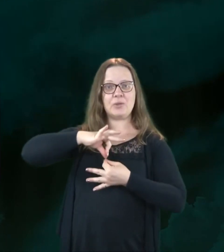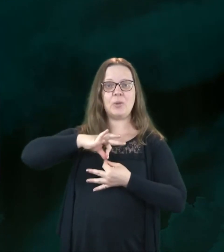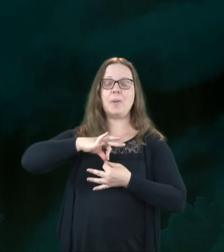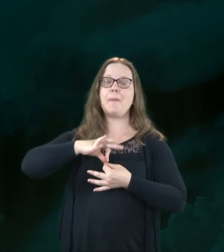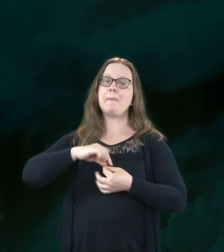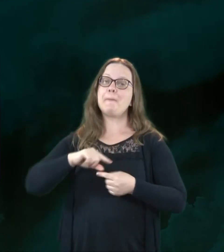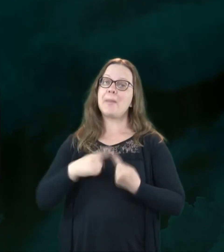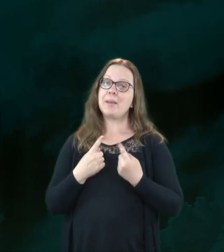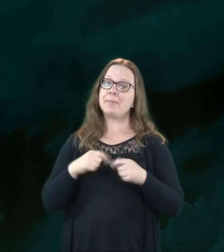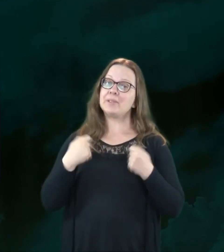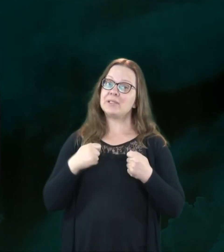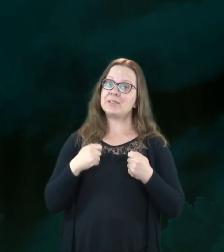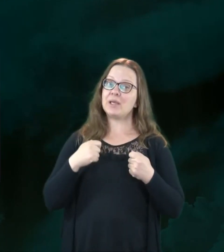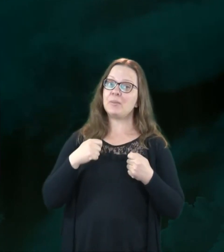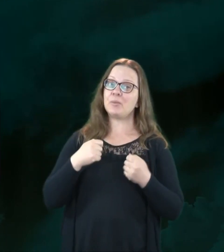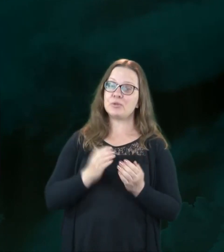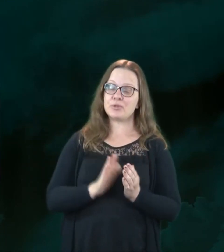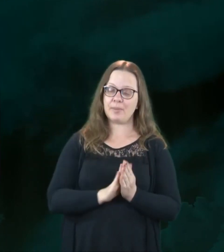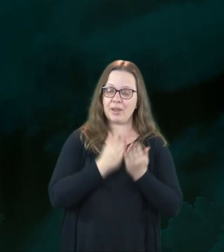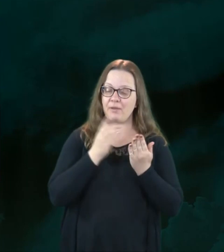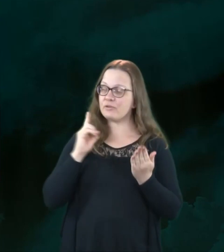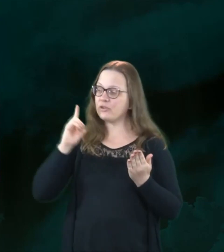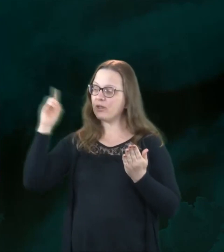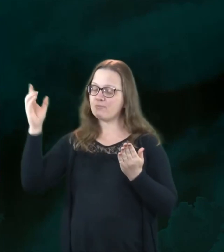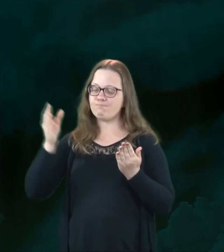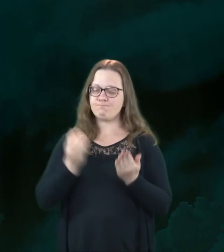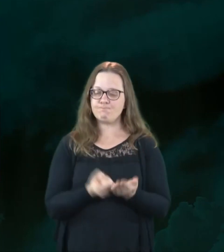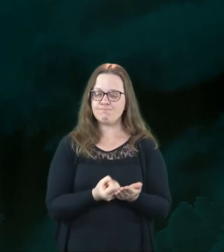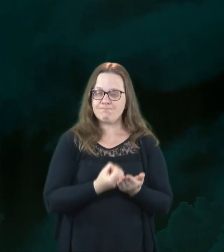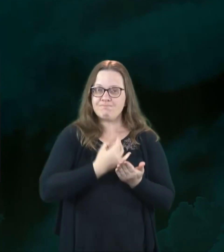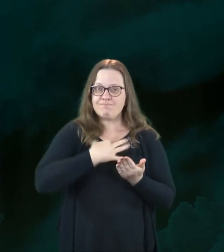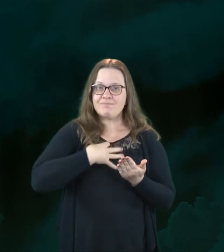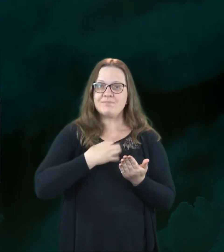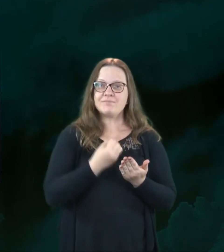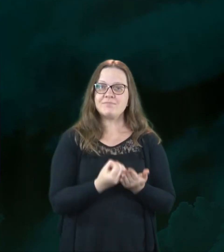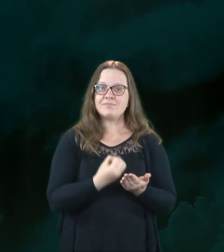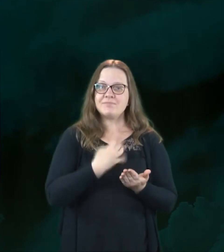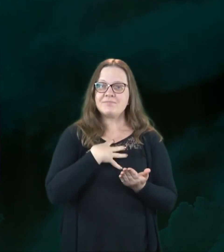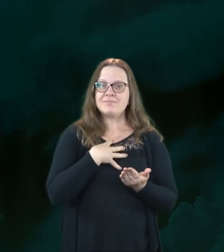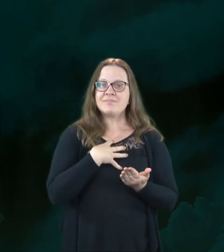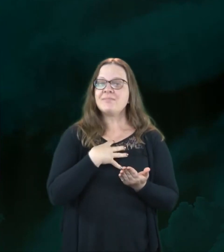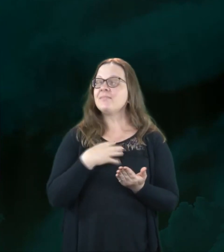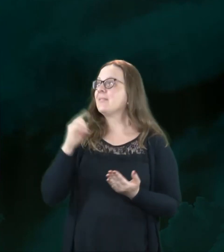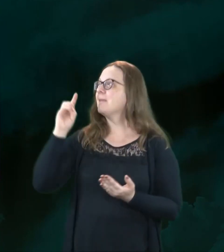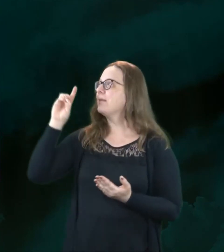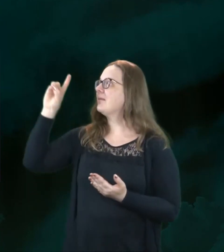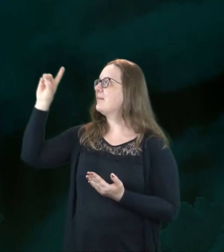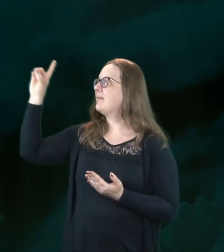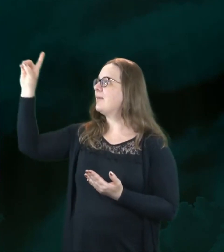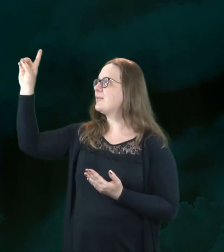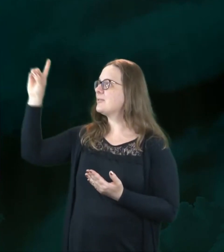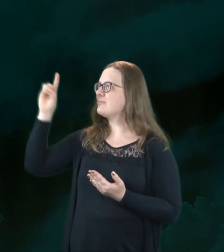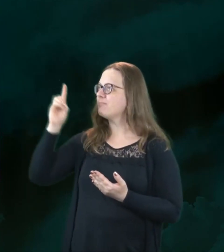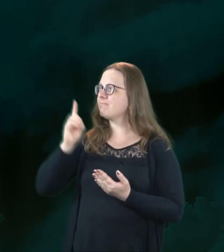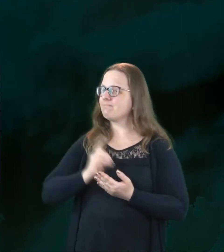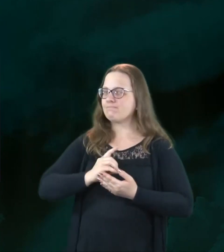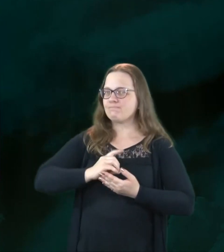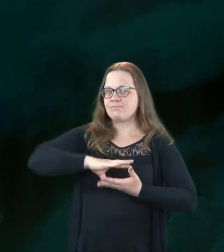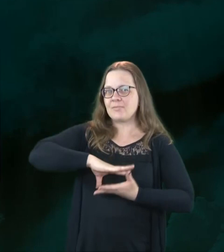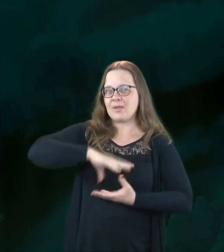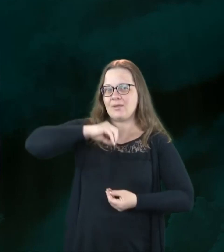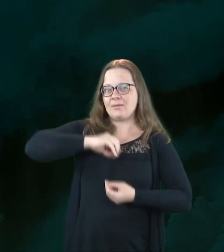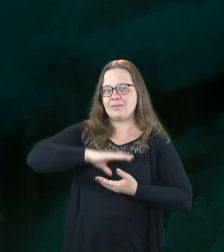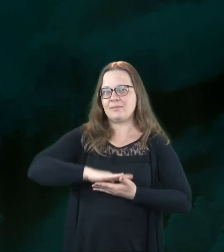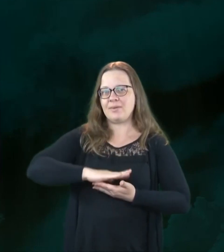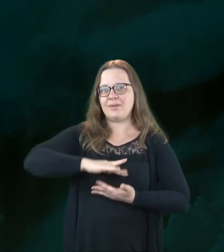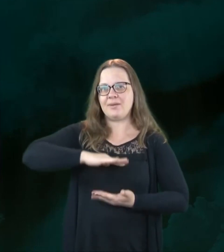recebendo mais da palavra de Deus, que traz a vida e natureza de Deus para nos encher. Não só encher nosso espírito, mas